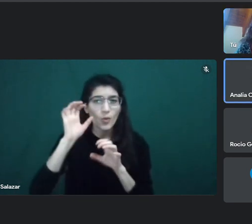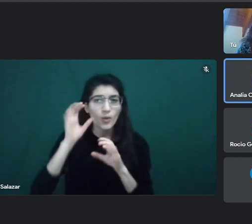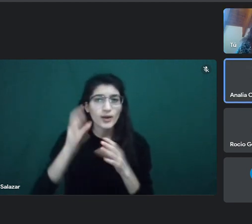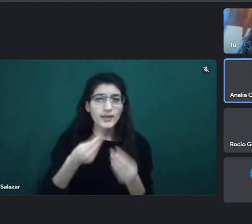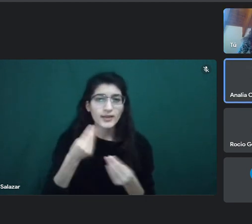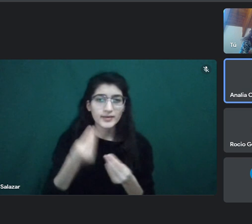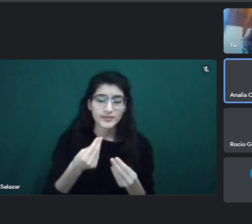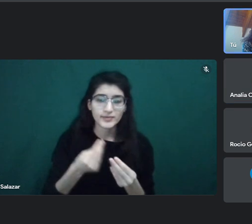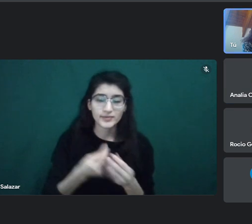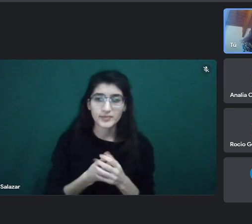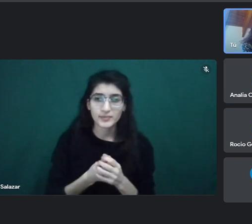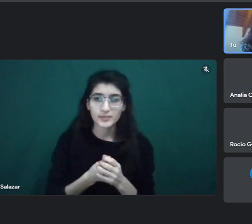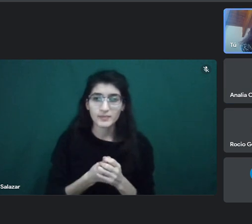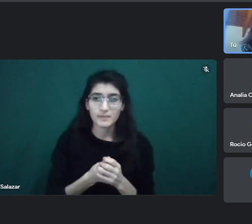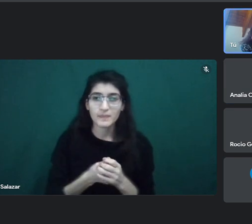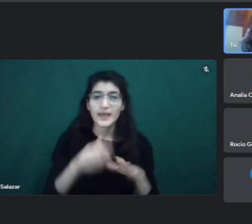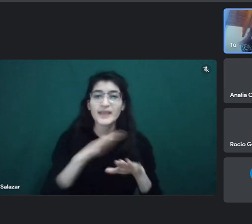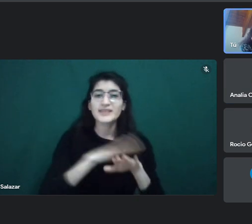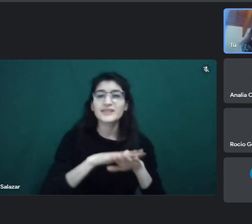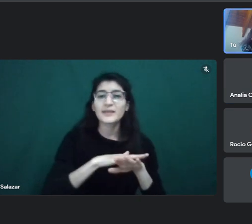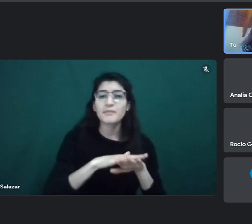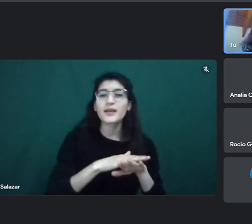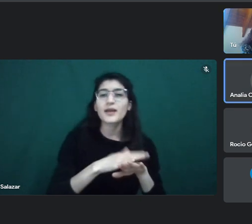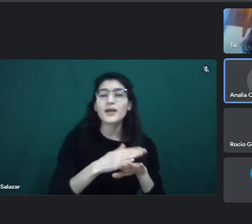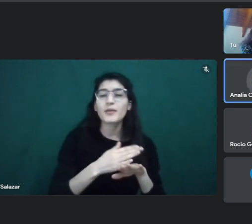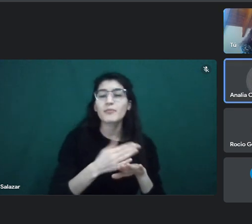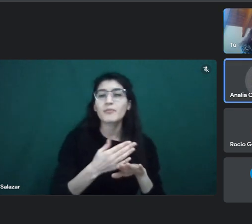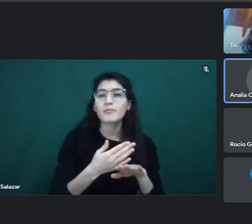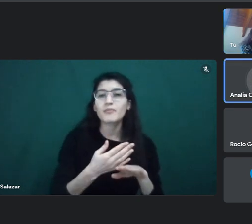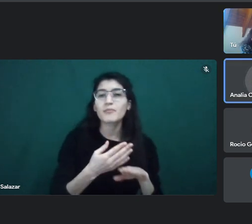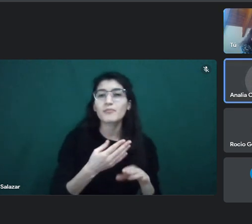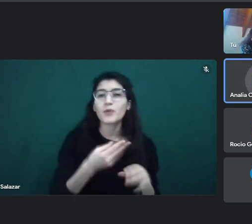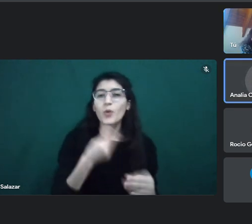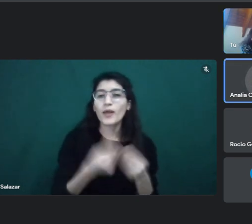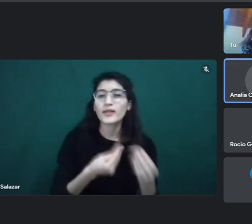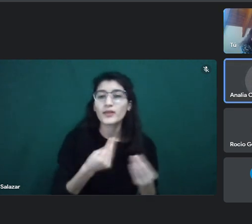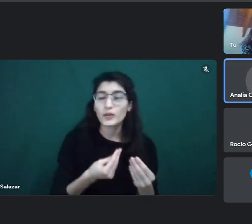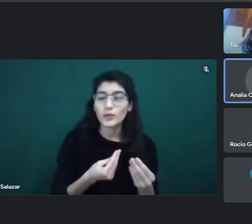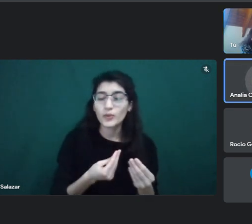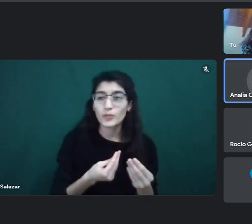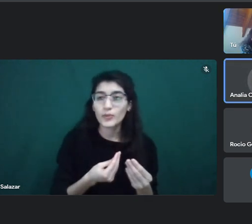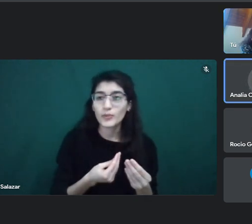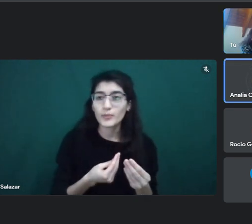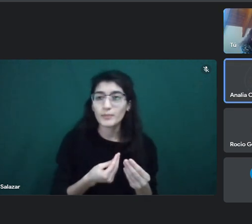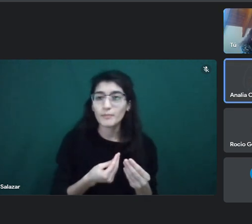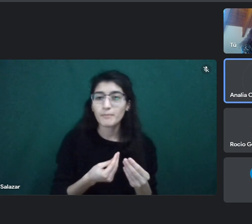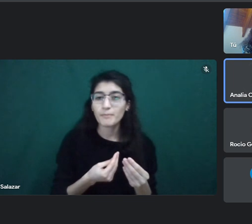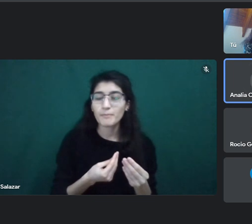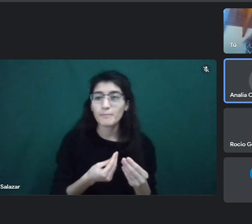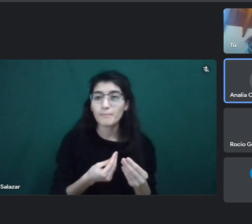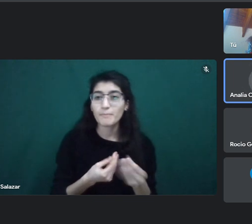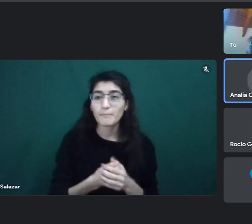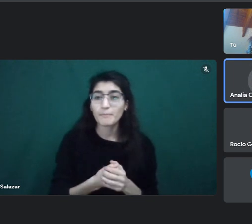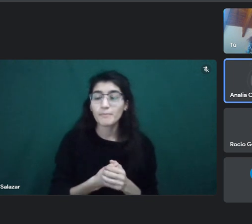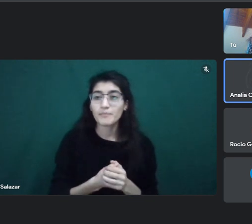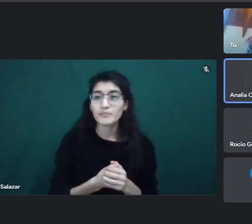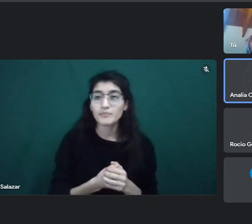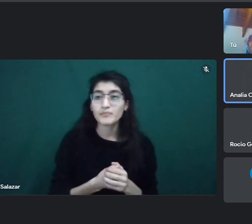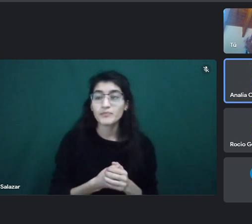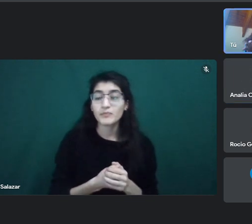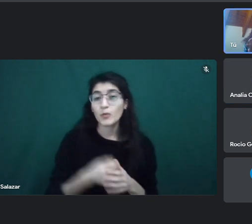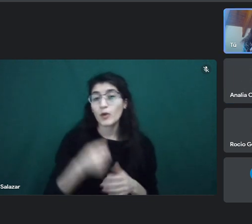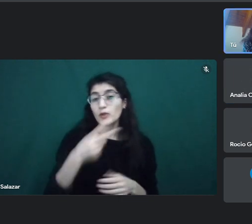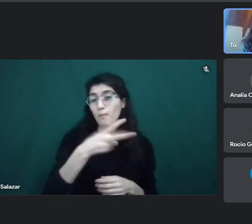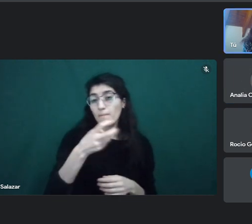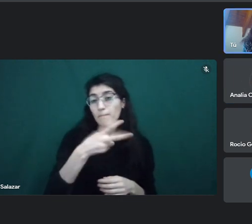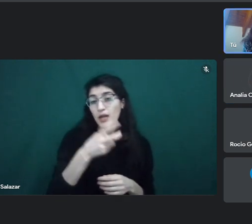Sí. ¿Cuándo es simple? Y cuando está el verbo y... Cuando está un verbo solo. Cuando hay un